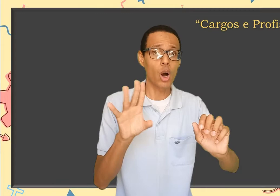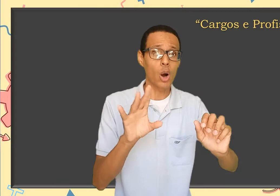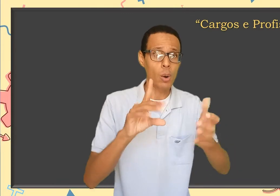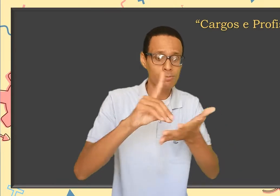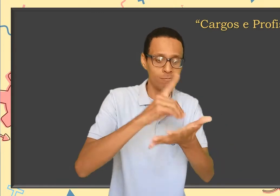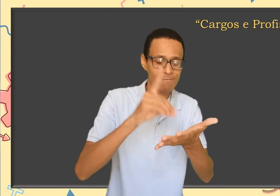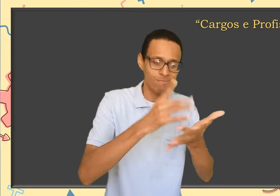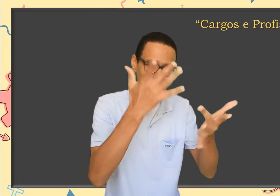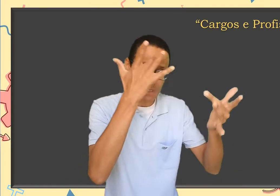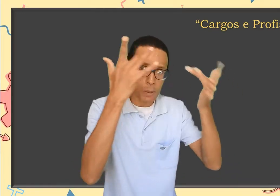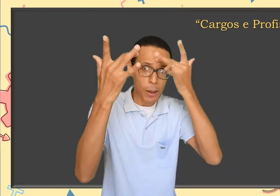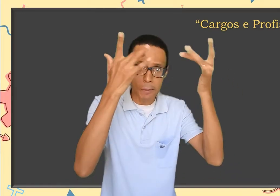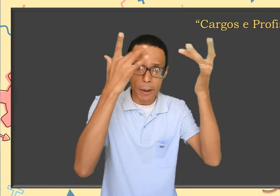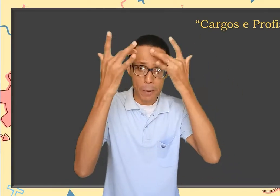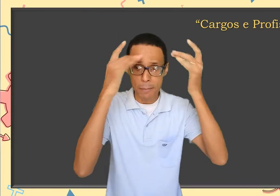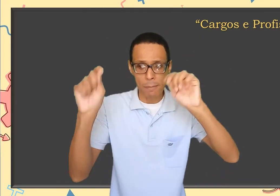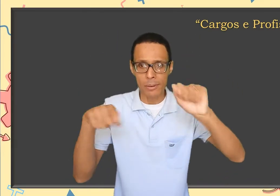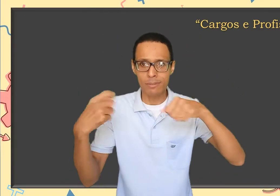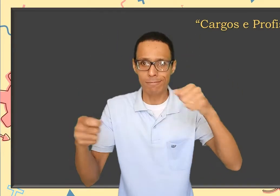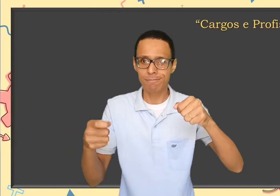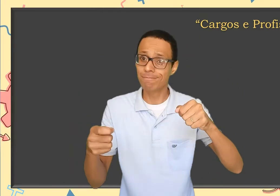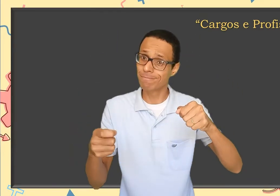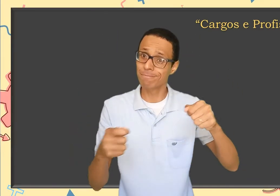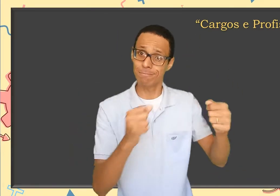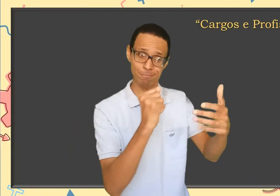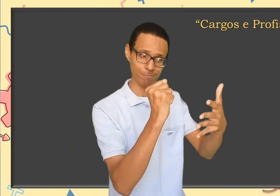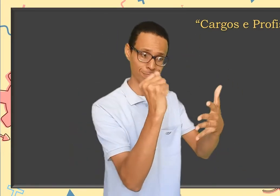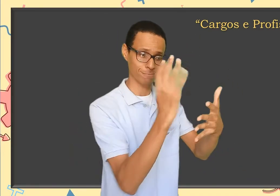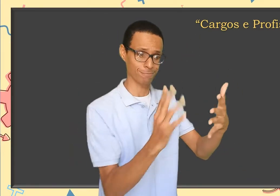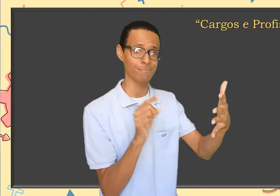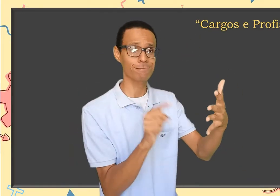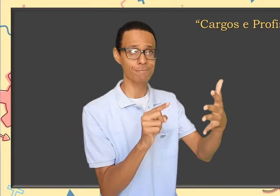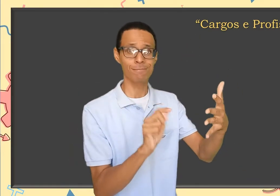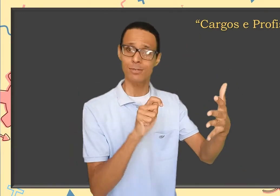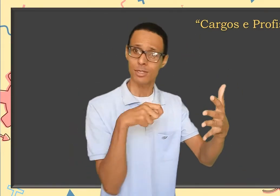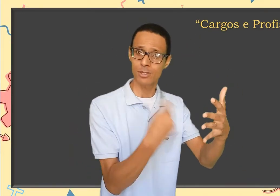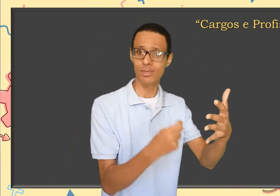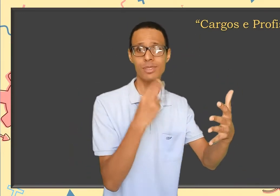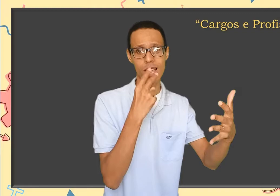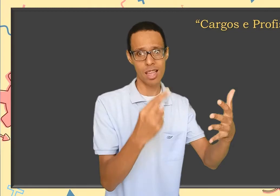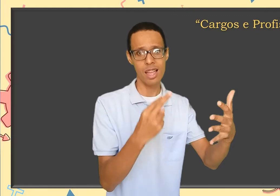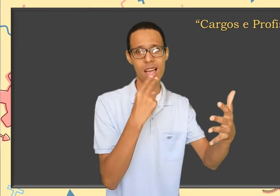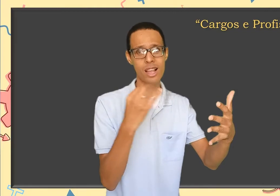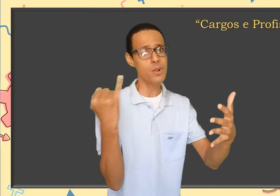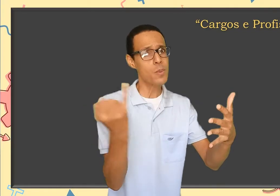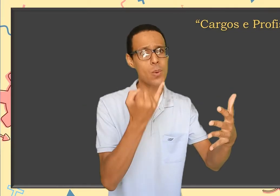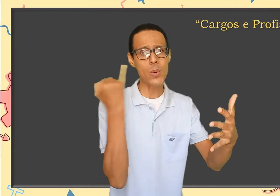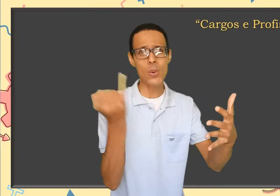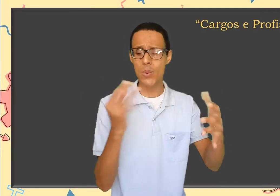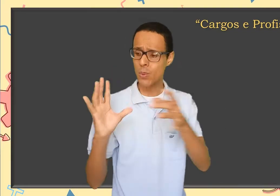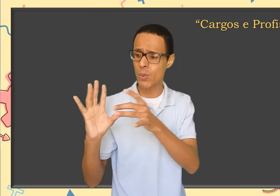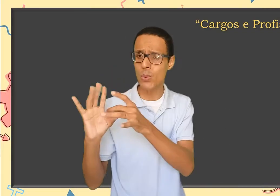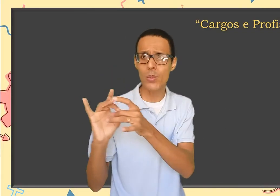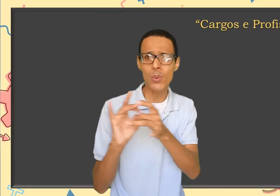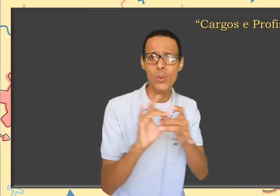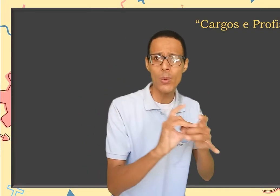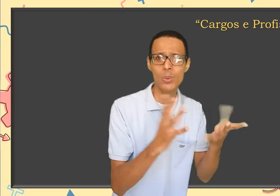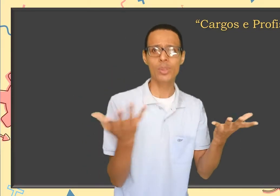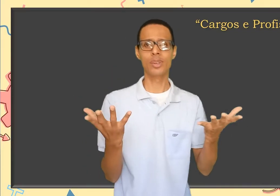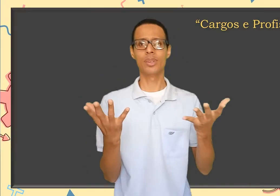decorou muitos sinais. Por estar aprendendo a Libras, um idioma, é muito